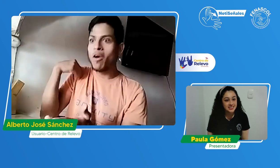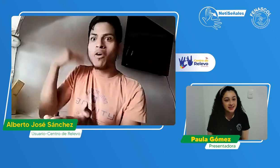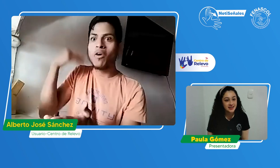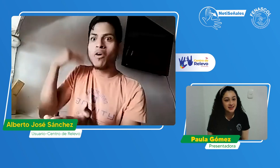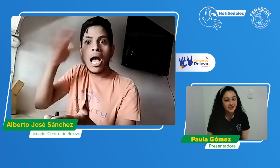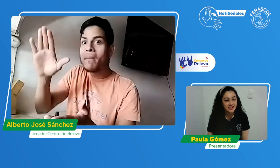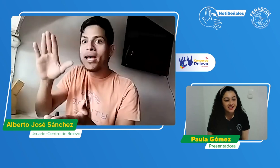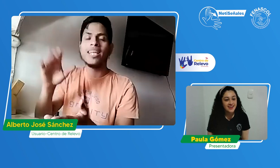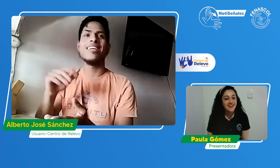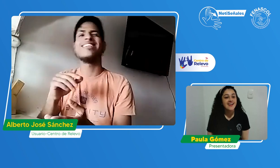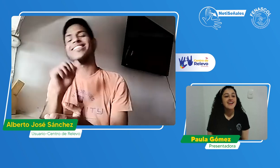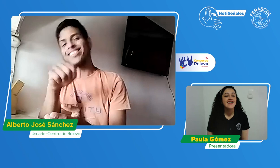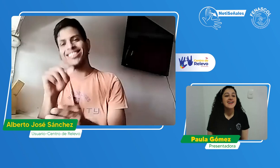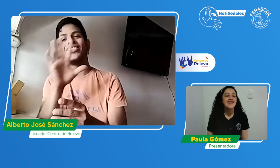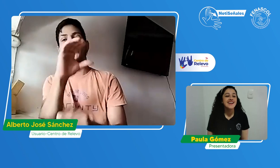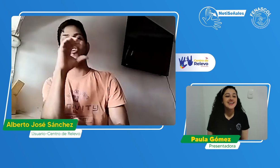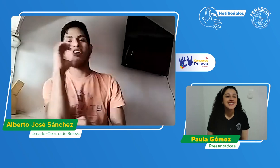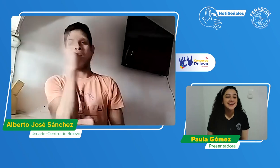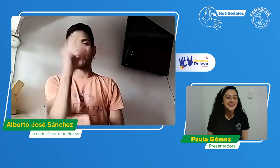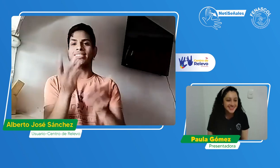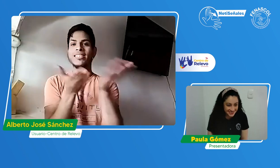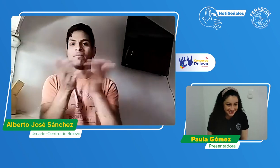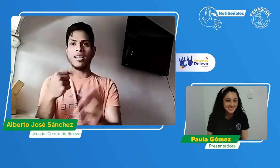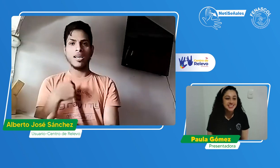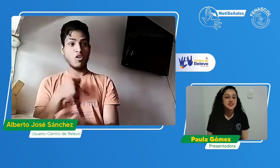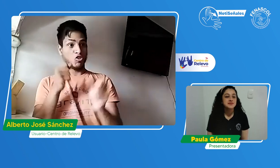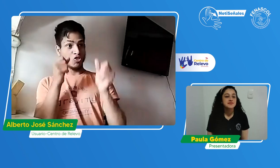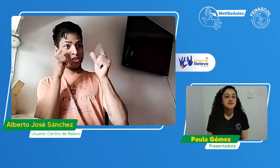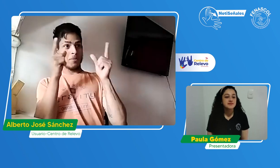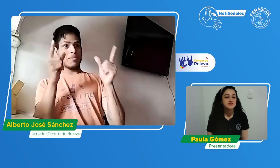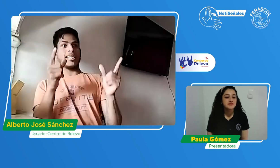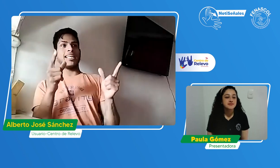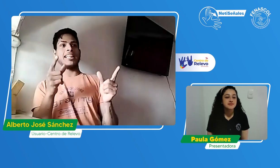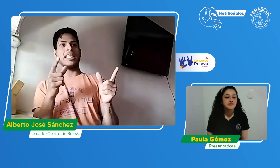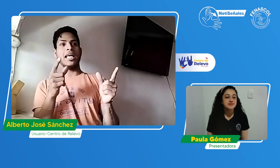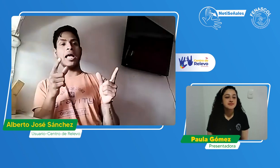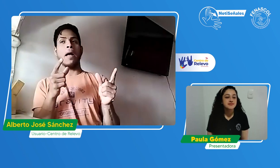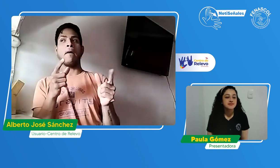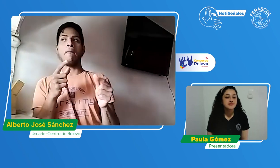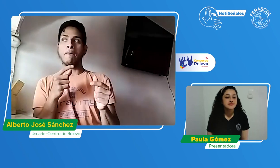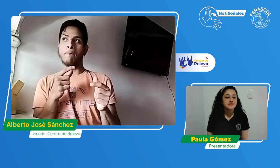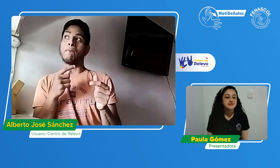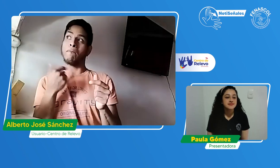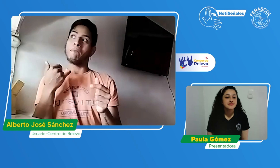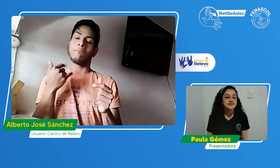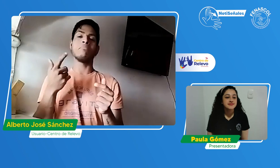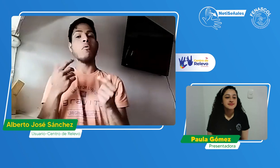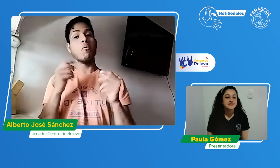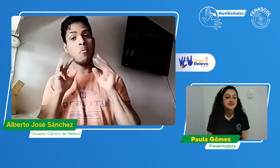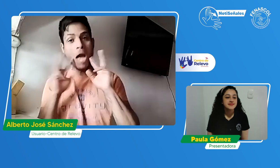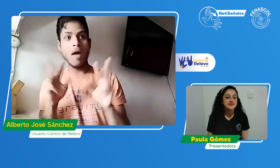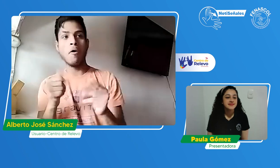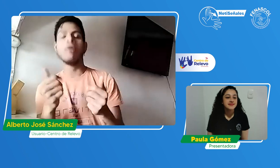y fue allí donde se enteraron que yo podía usar los servicios de interpretación que están en